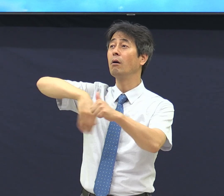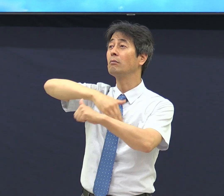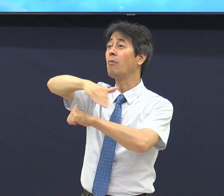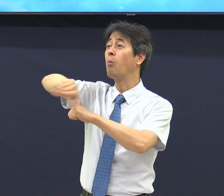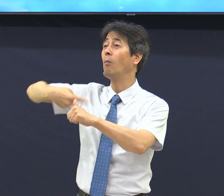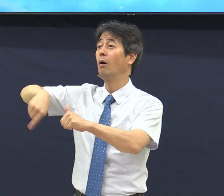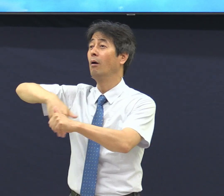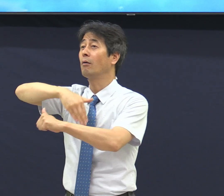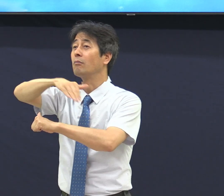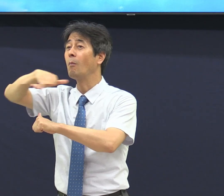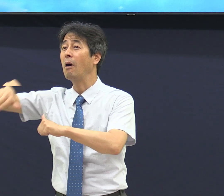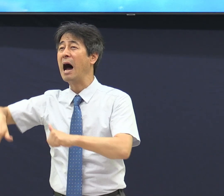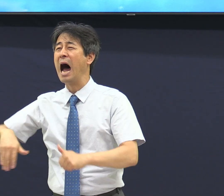총리로 등극하게 됩니다.